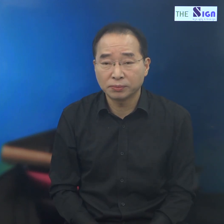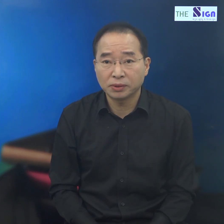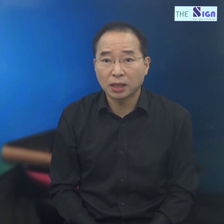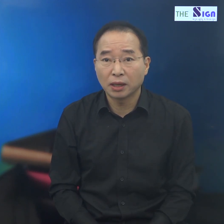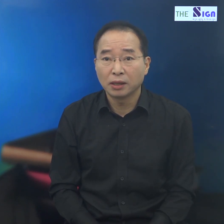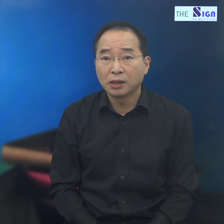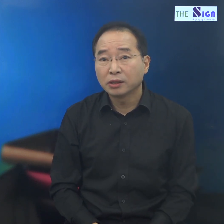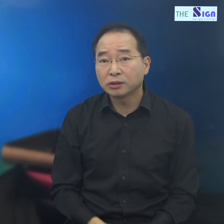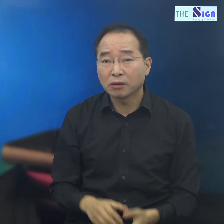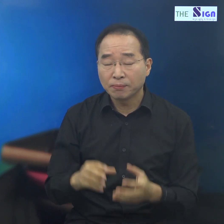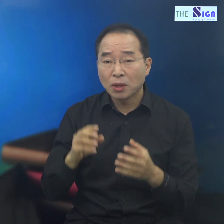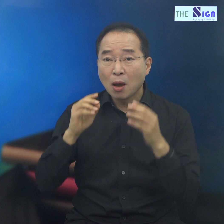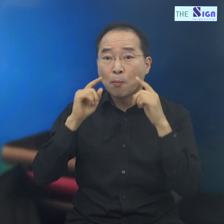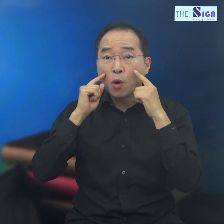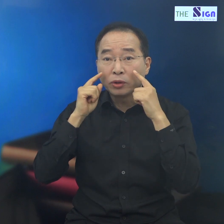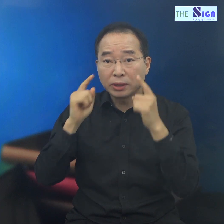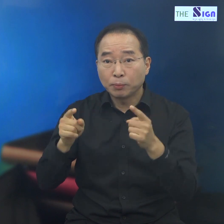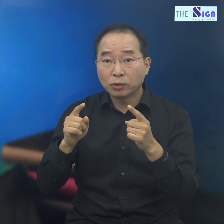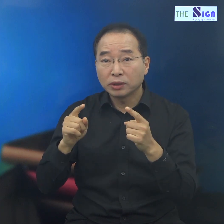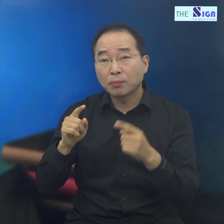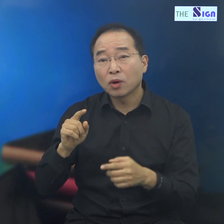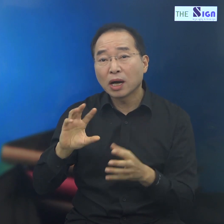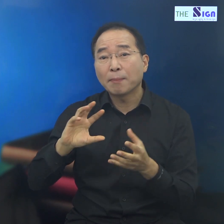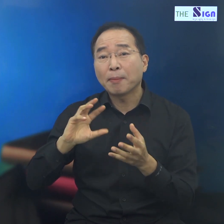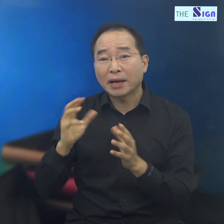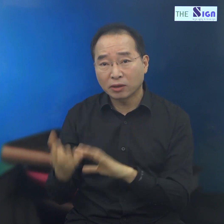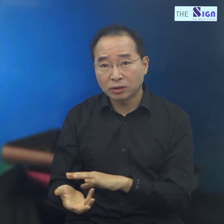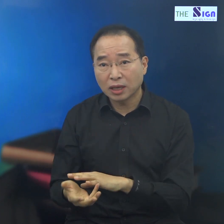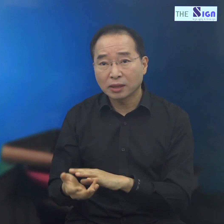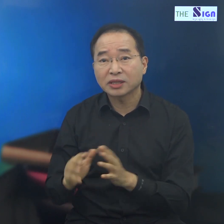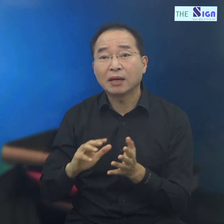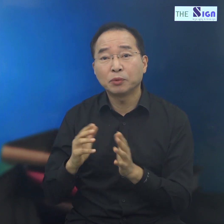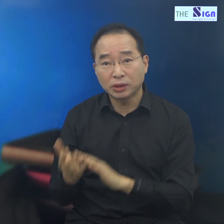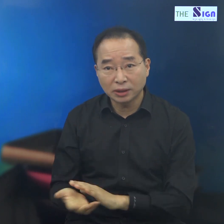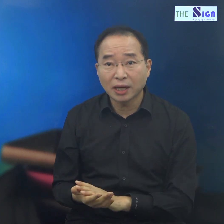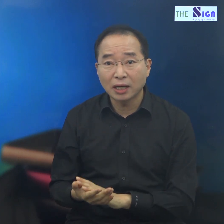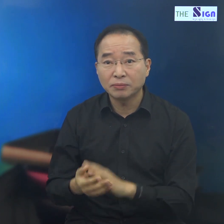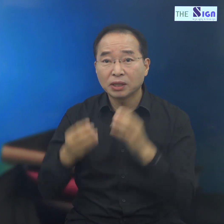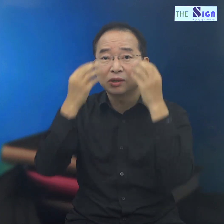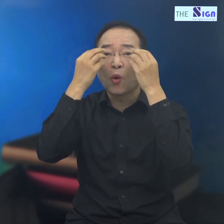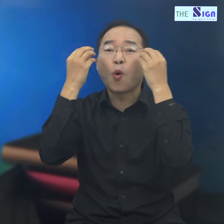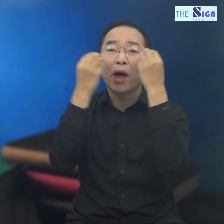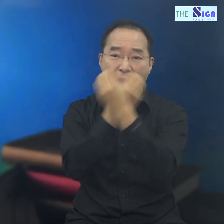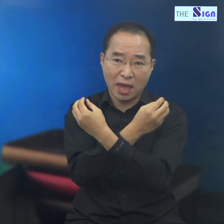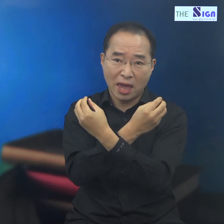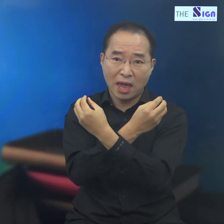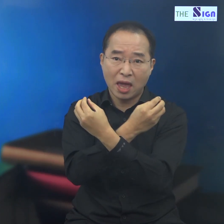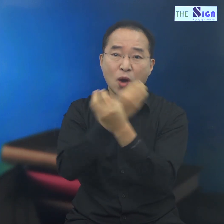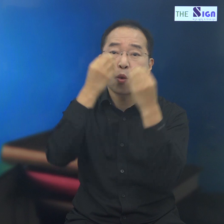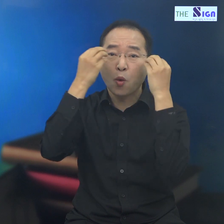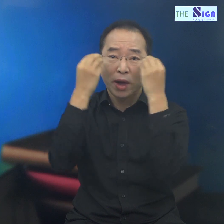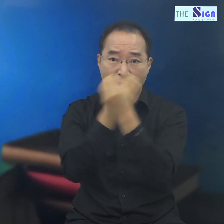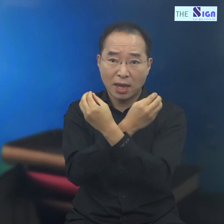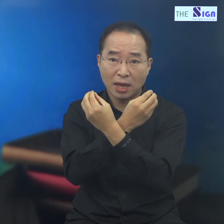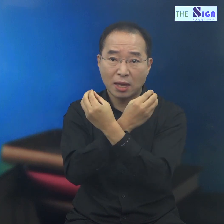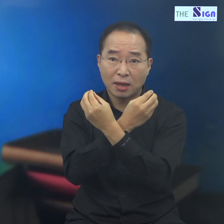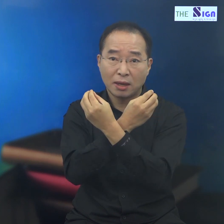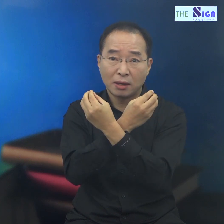씁니다. 그래서 보긴 보는데 뭔가 바뀌었다, 잘못됐다라는 의미가 이제 오해. 그